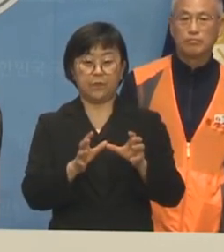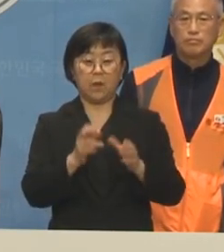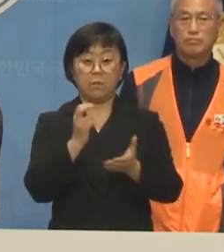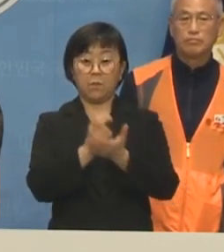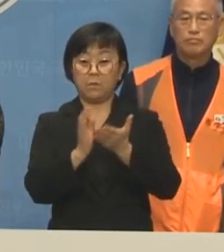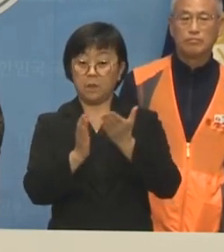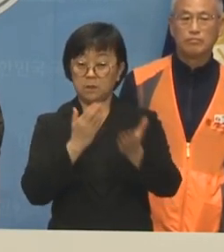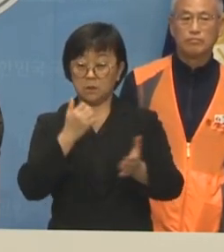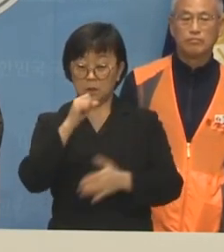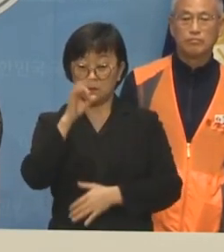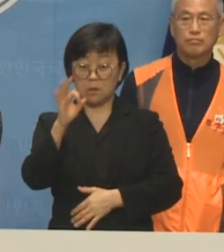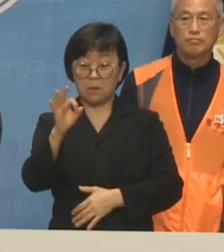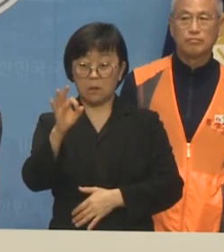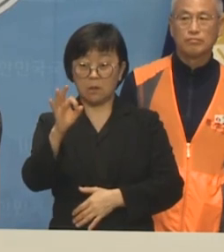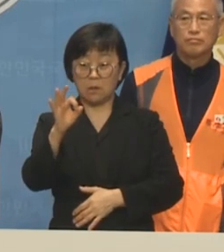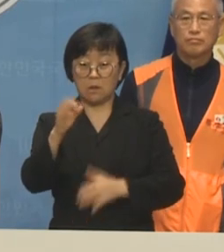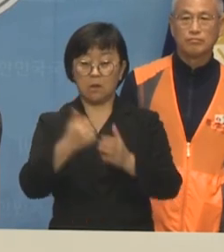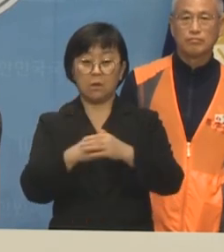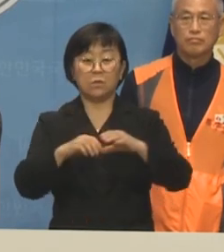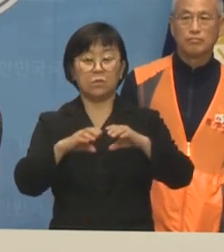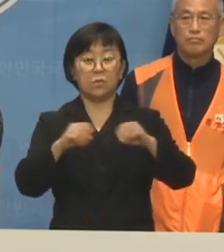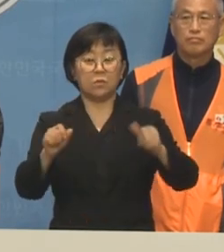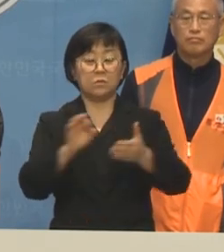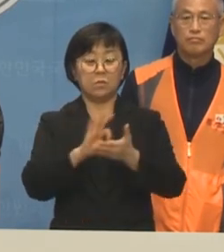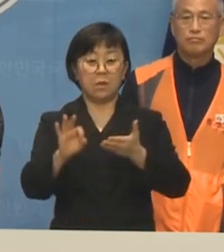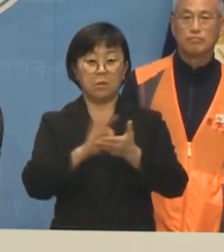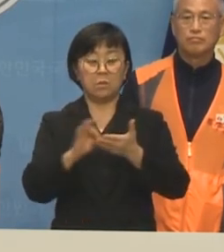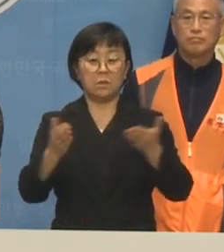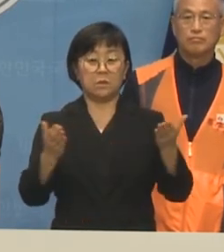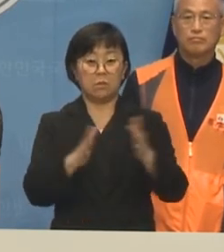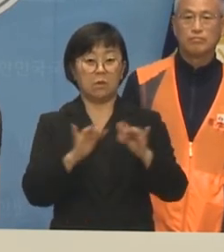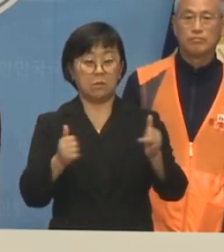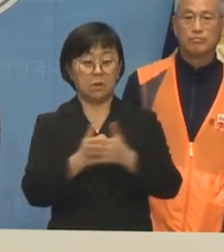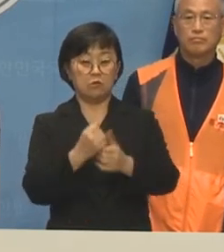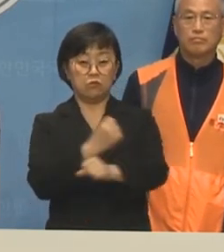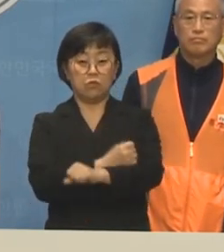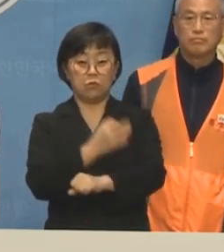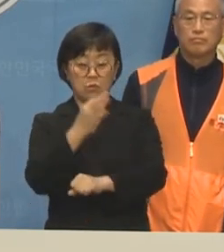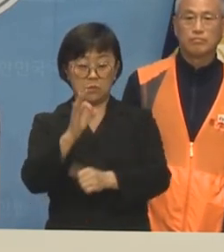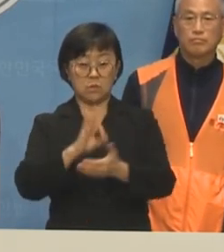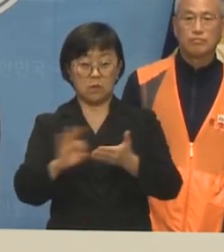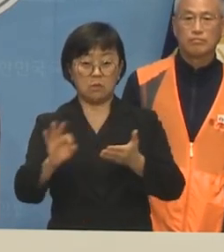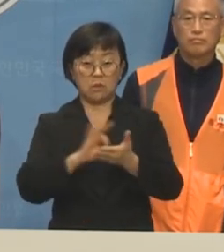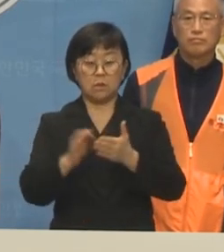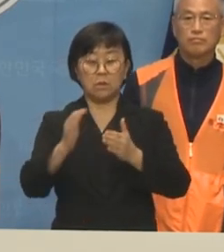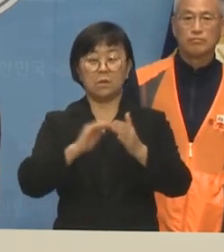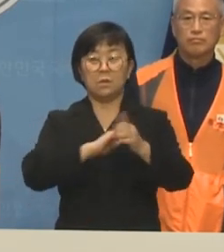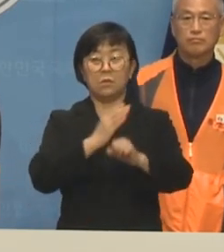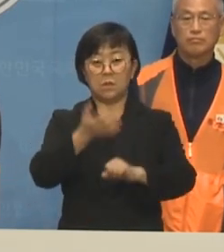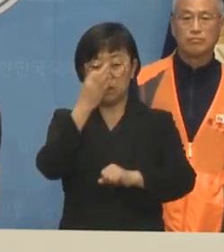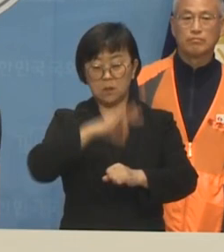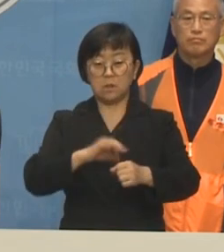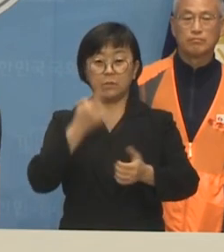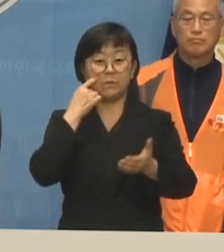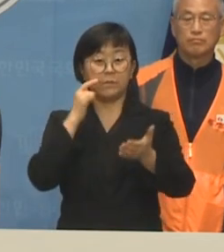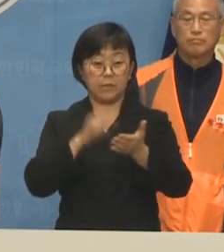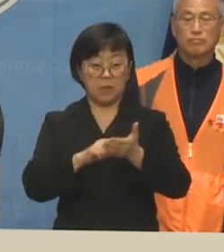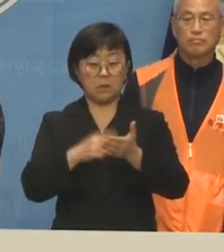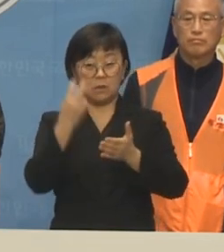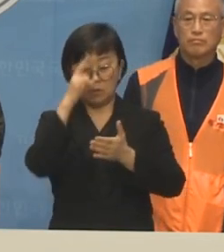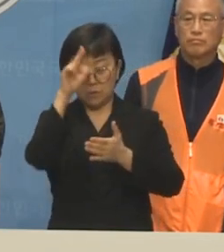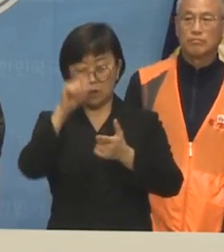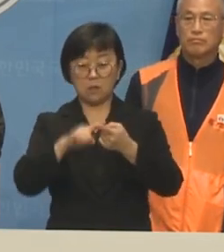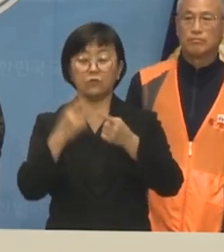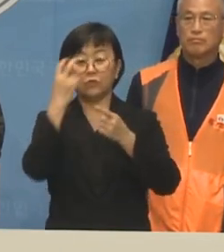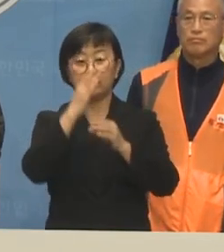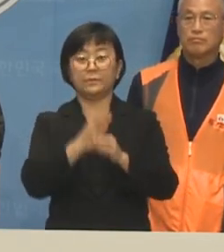적법하지 않은 예산을 토지 수용비 등을 직원들의 인건비로 사용한 사실이 권익위에서 적발되어 현재 검찰에